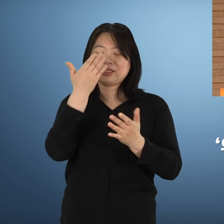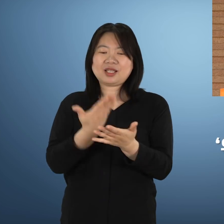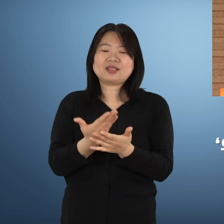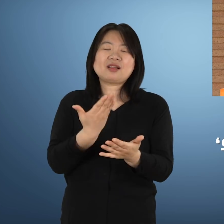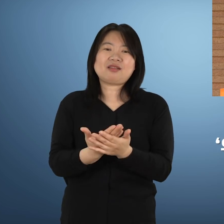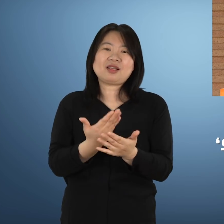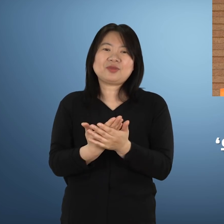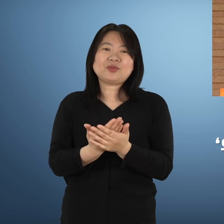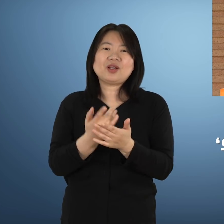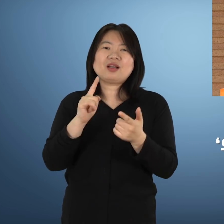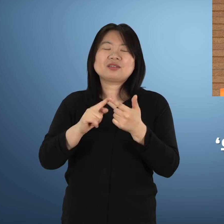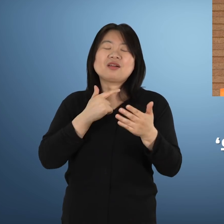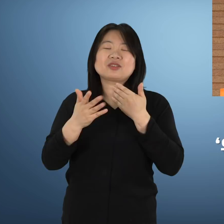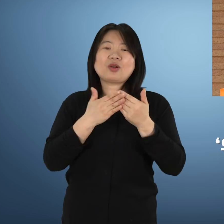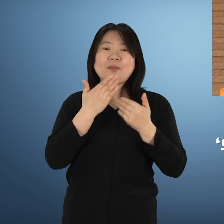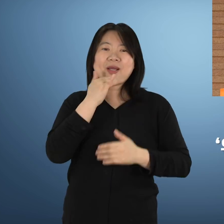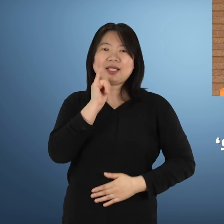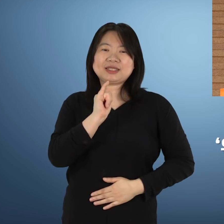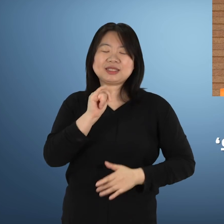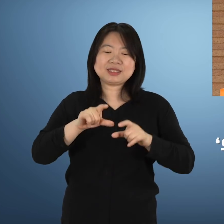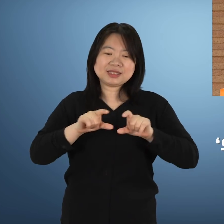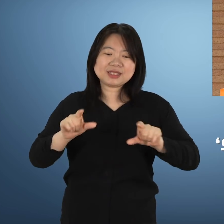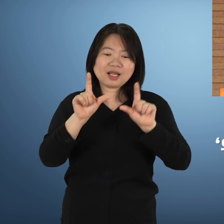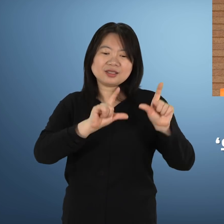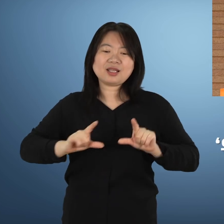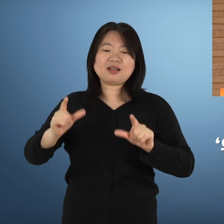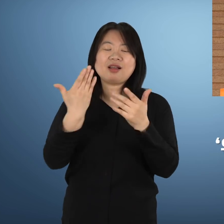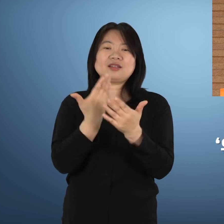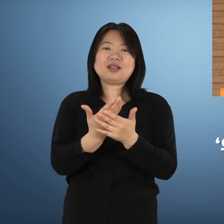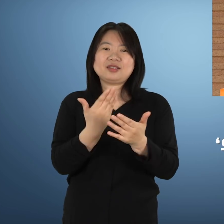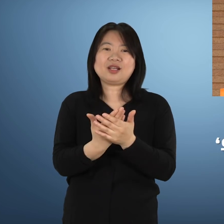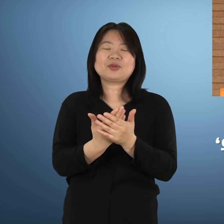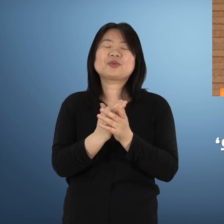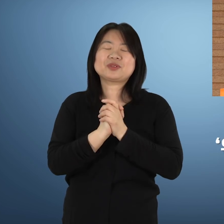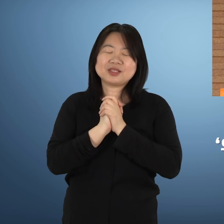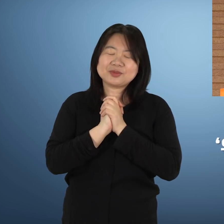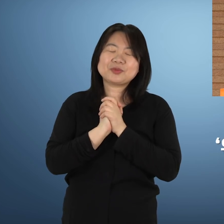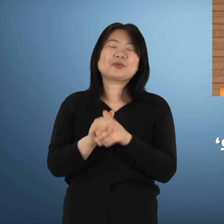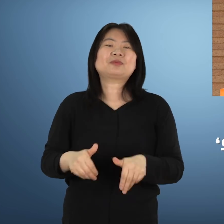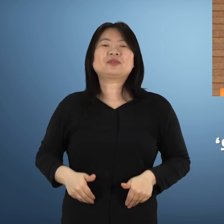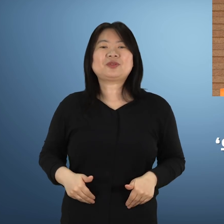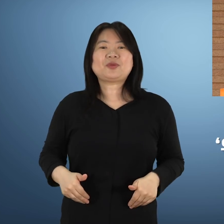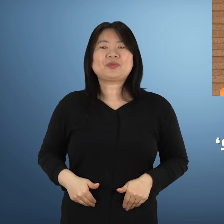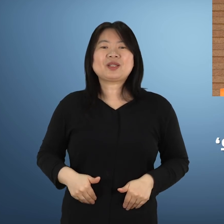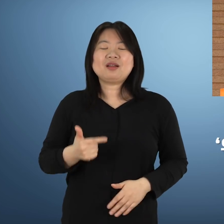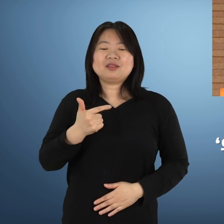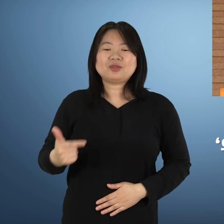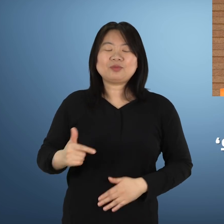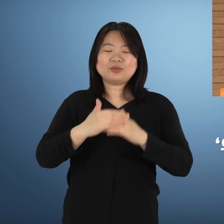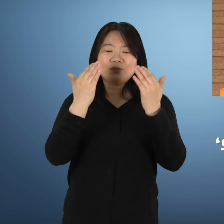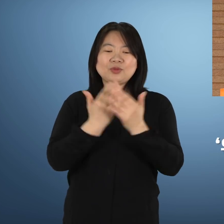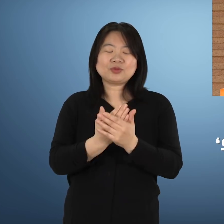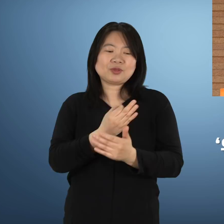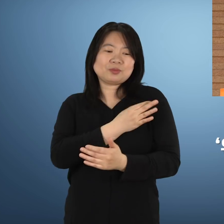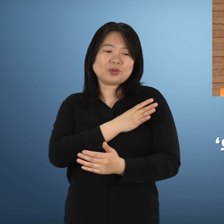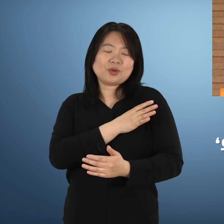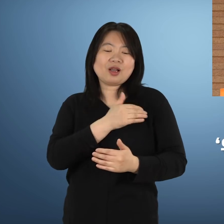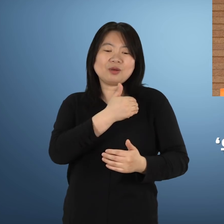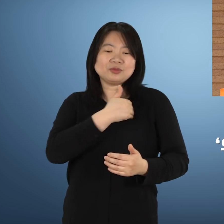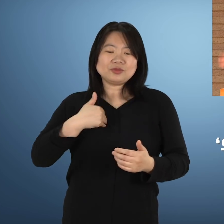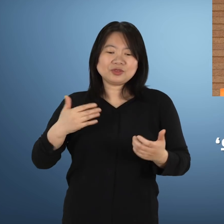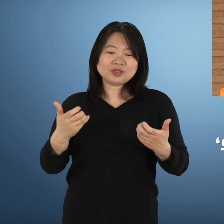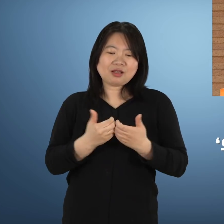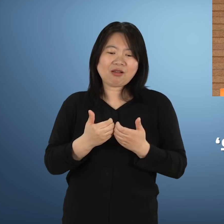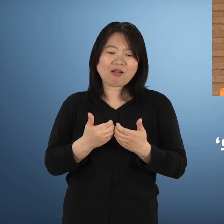주시옵소서. 그걸 경험하는 일상이 되게 하여 주시옵소서. 너무 모든 게 부요하고